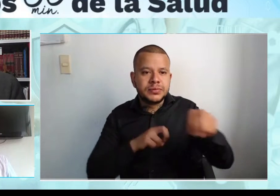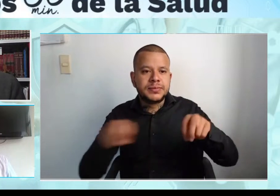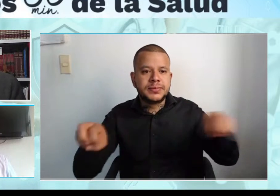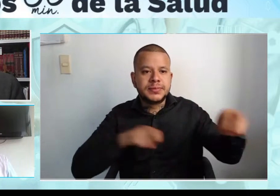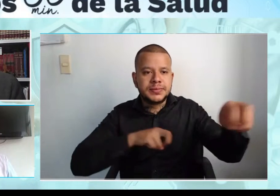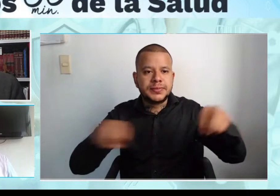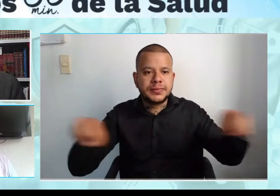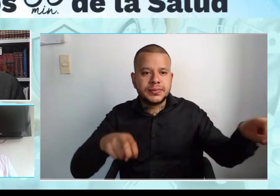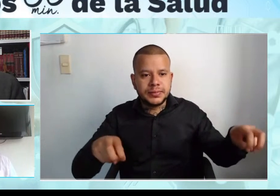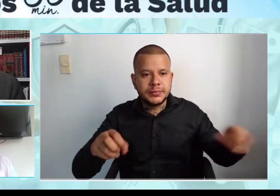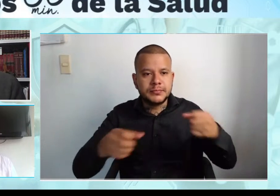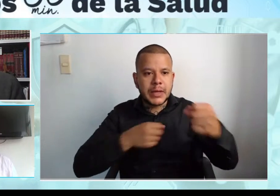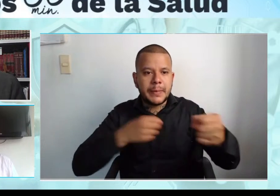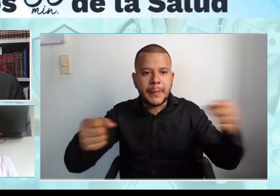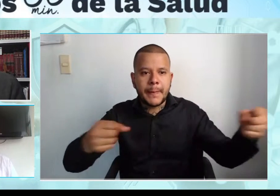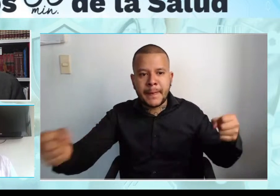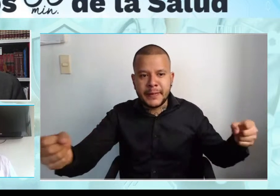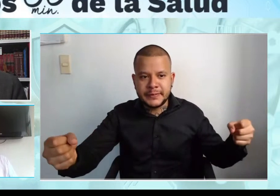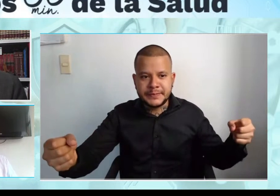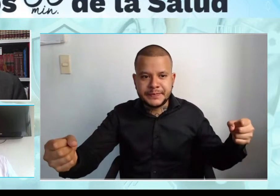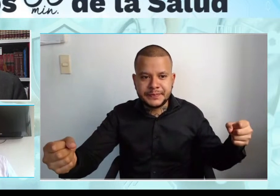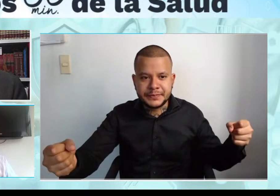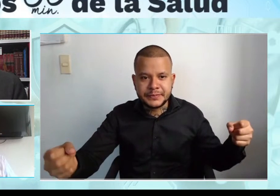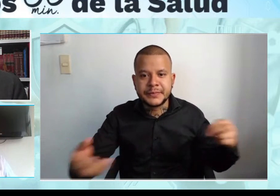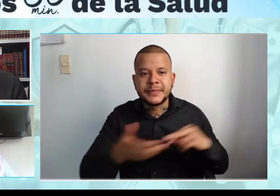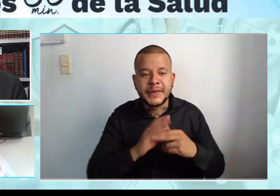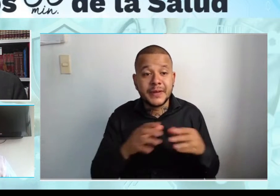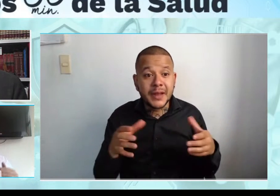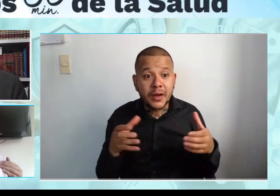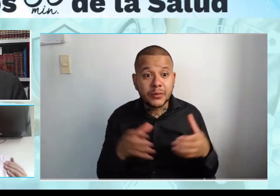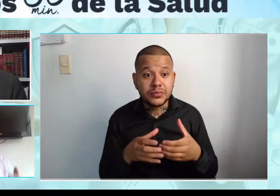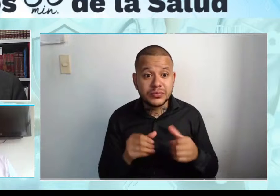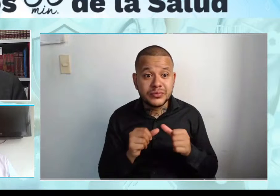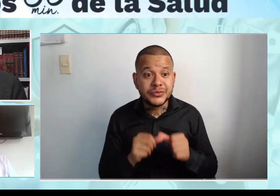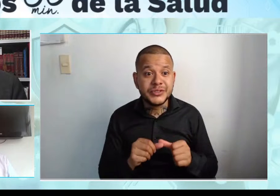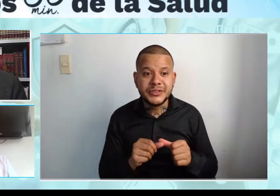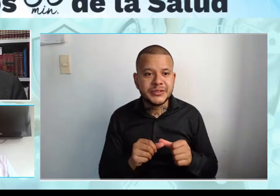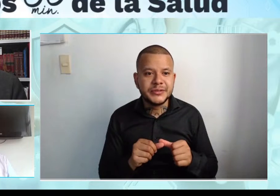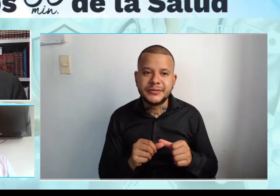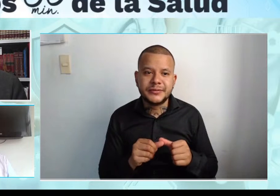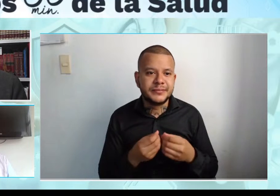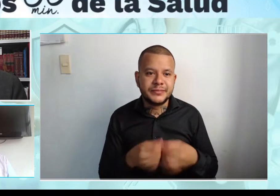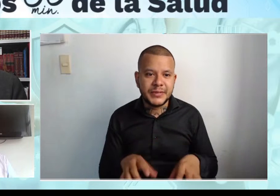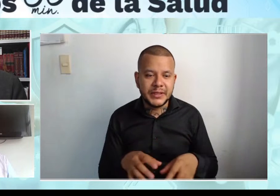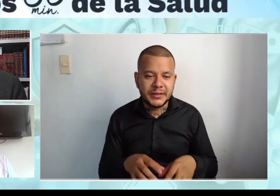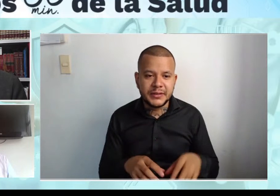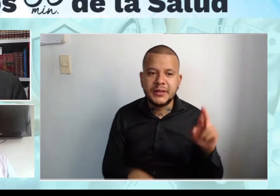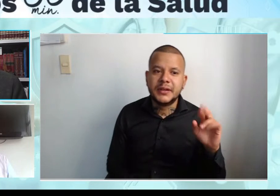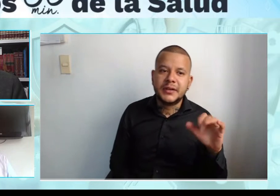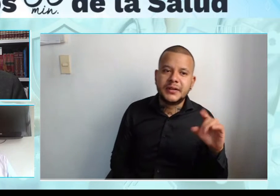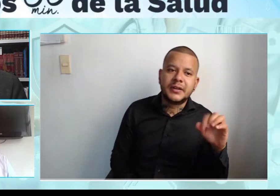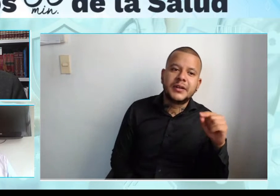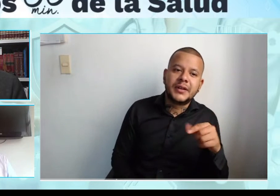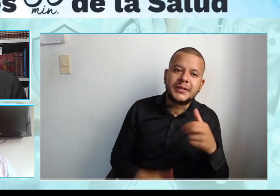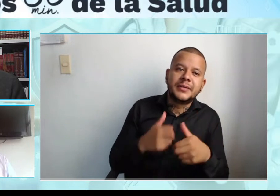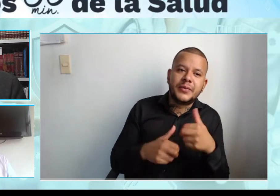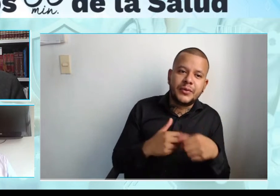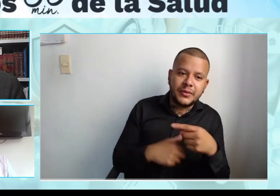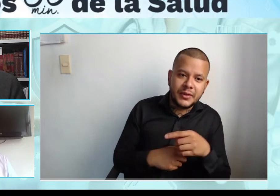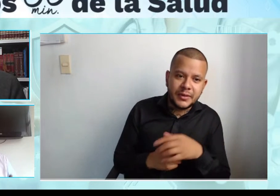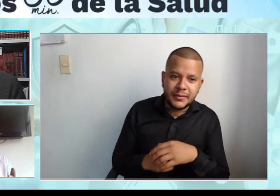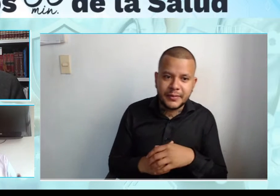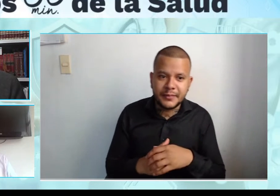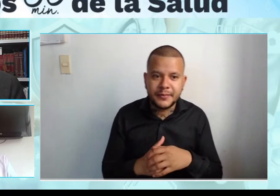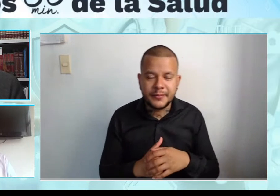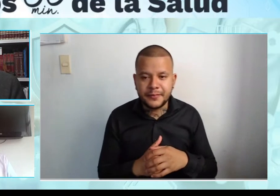grande del personal. Ya este recurso humano no estaba en ese los sitios iniciales. Ese es otro lío.